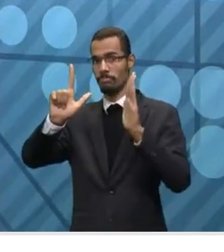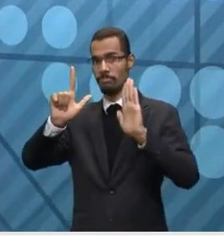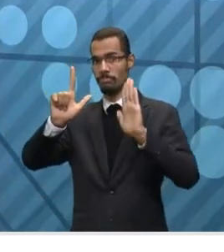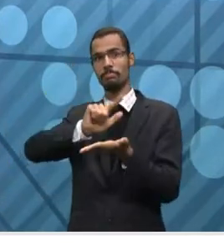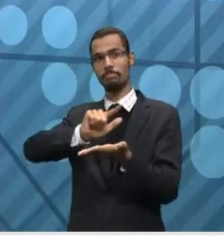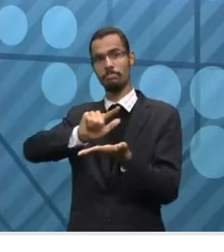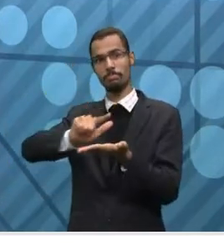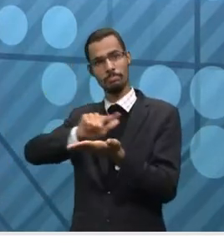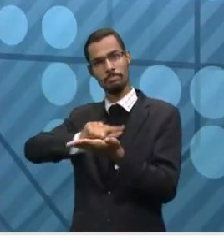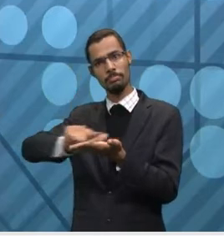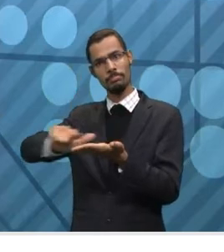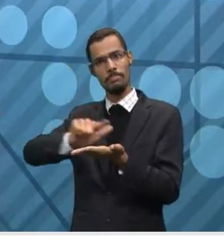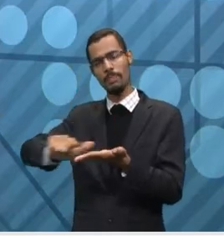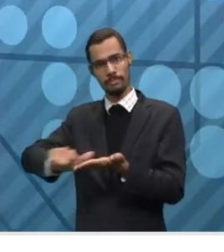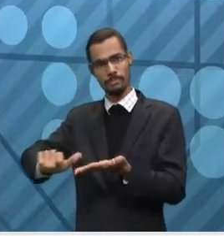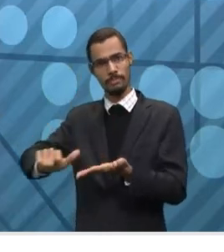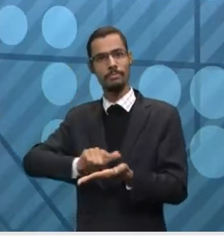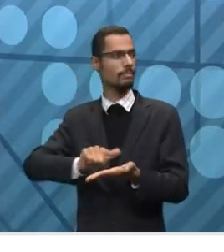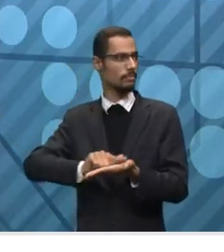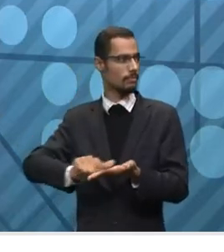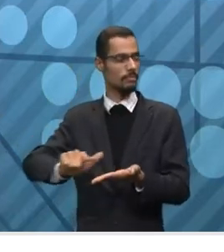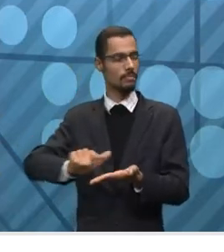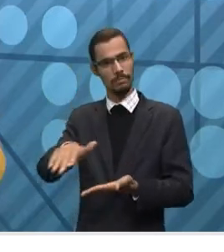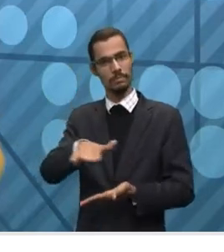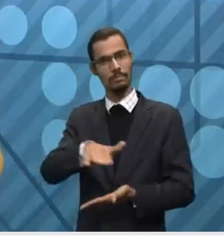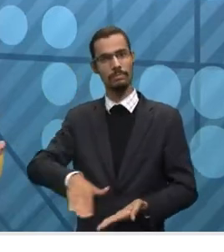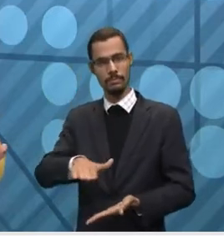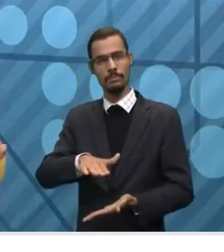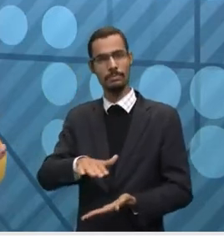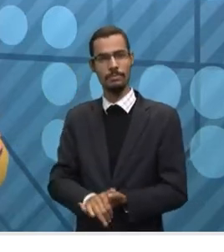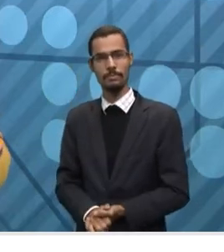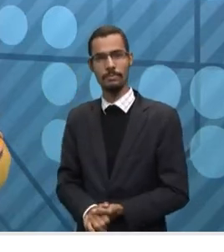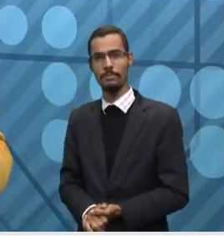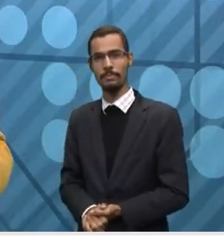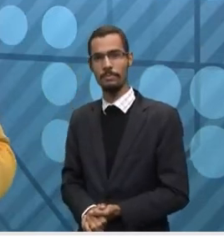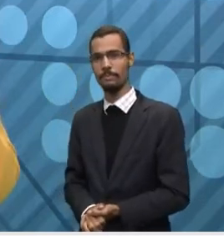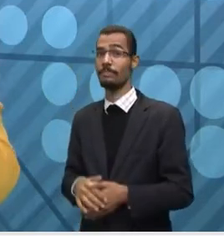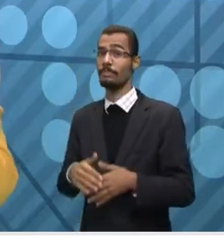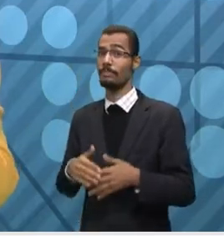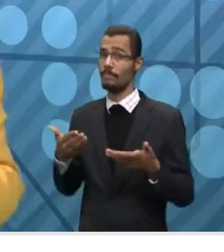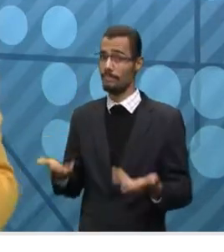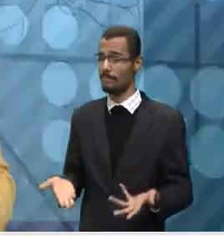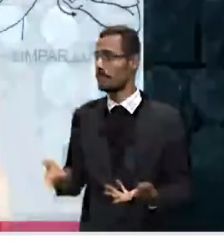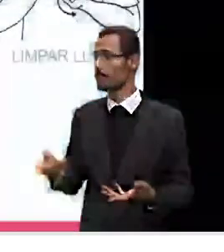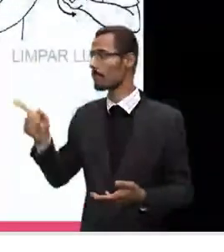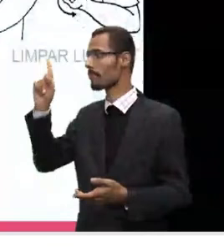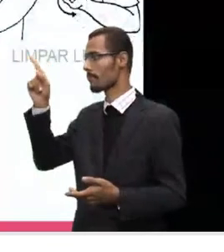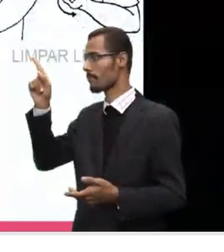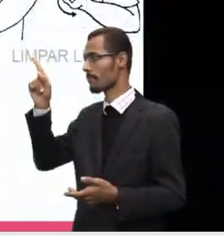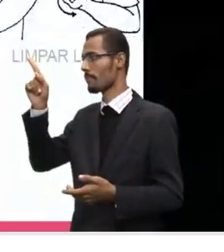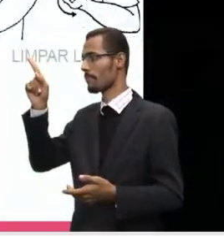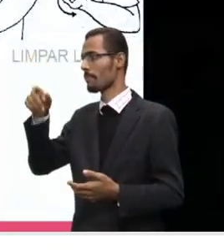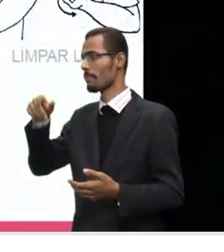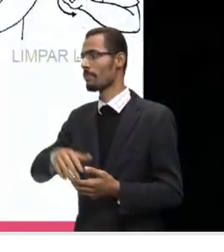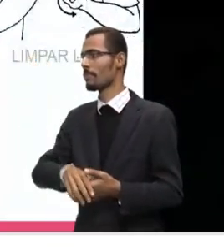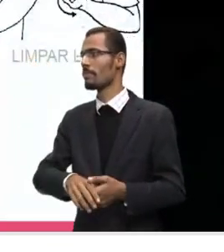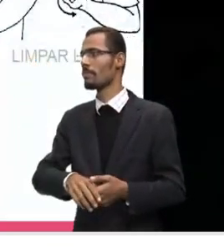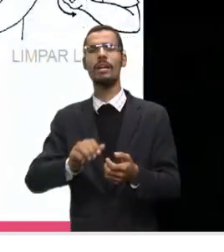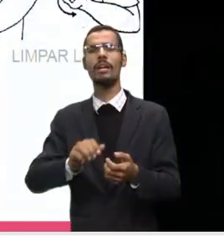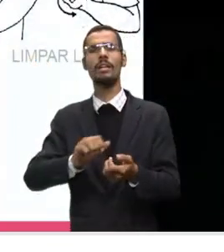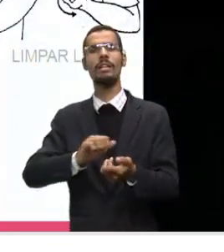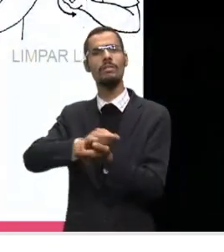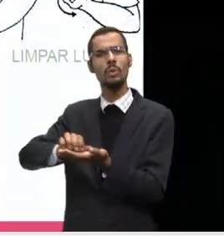diferentes para o mesmo vocábulo, espaço neutro e movimento direcional. Quadro, nós temos lá, lavar